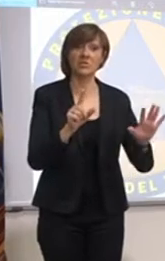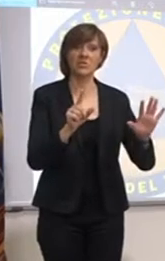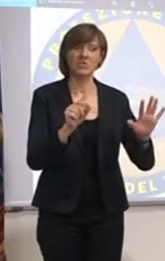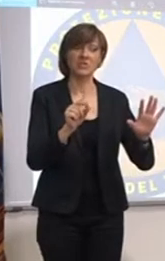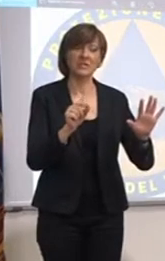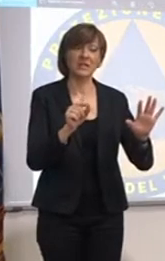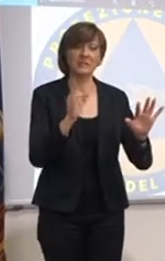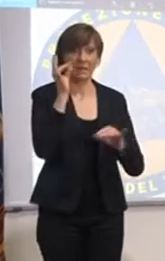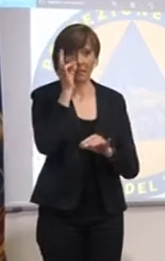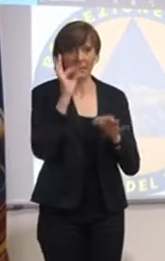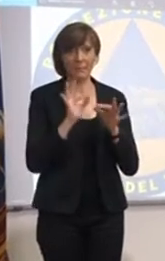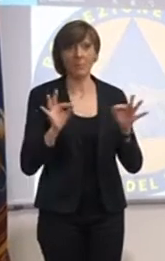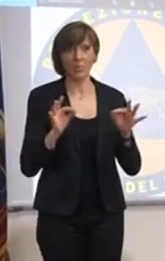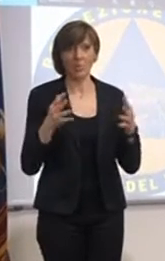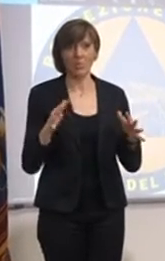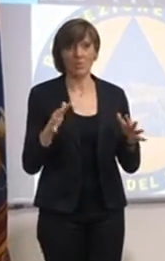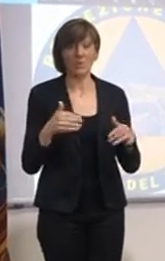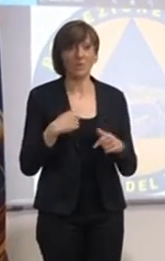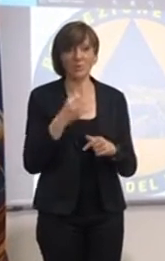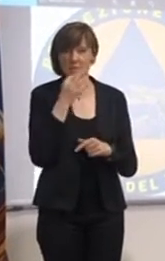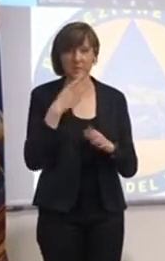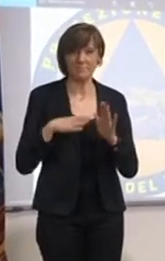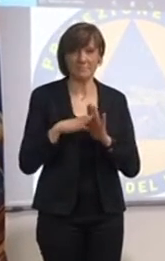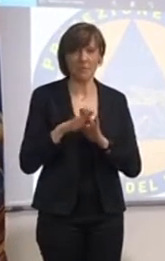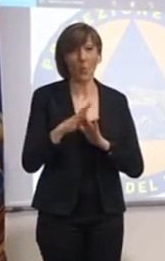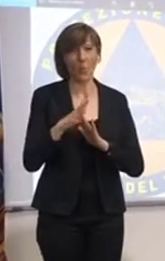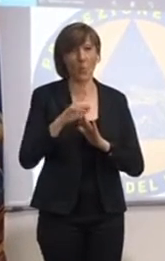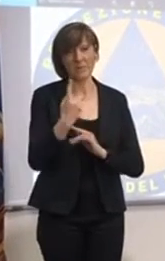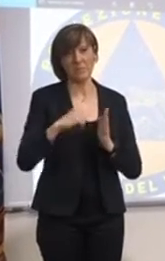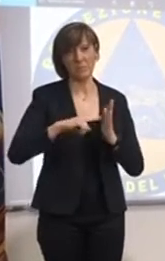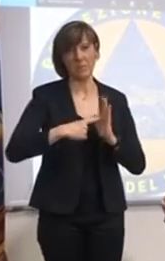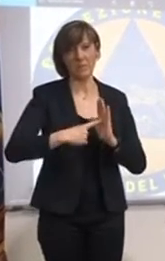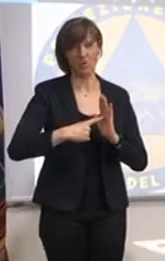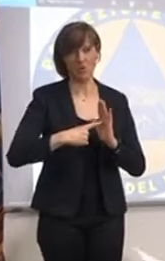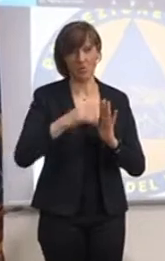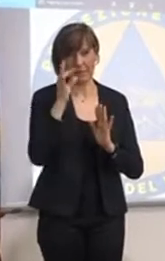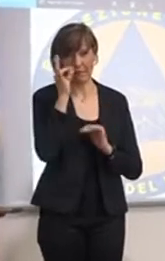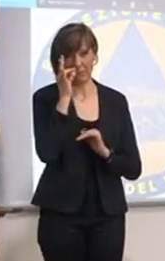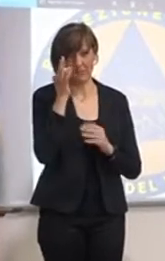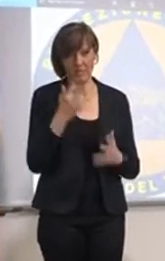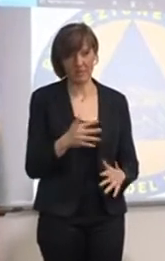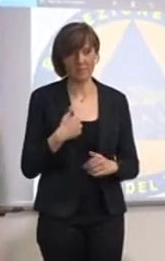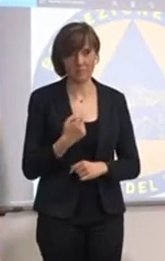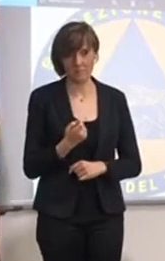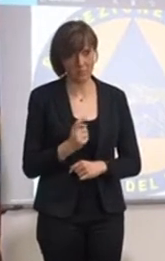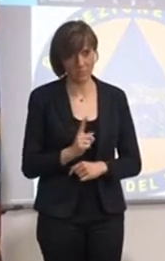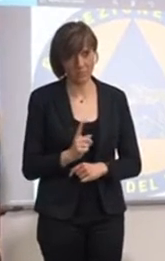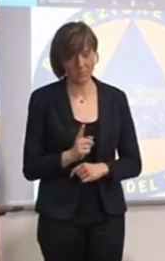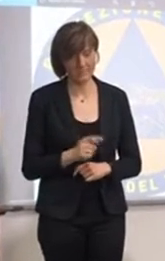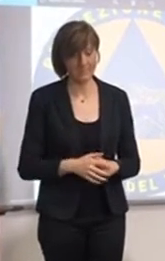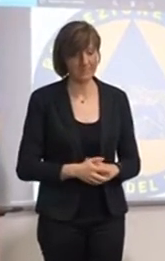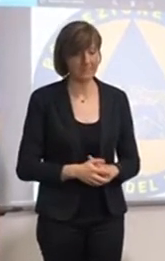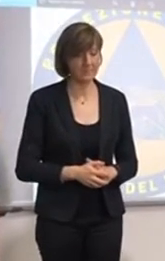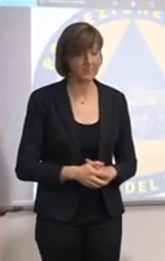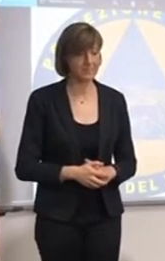sede della Protezione Civile e di aggiornamenti nel servizio di Alessandra Fontana. Il governatore del Veneto